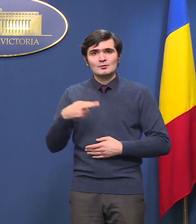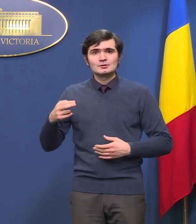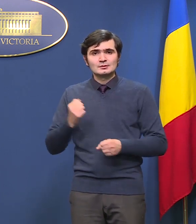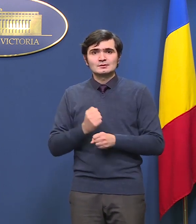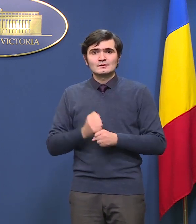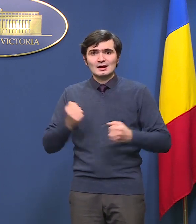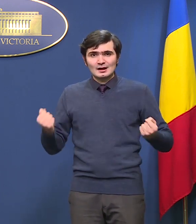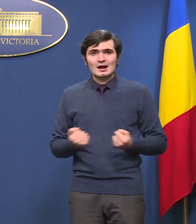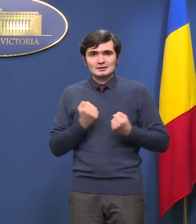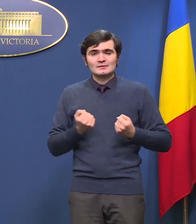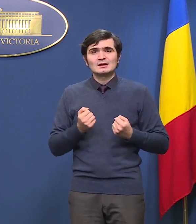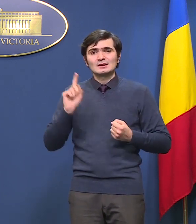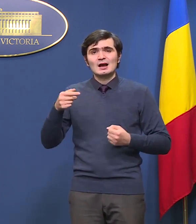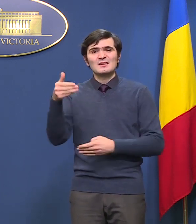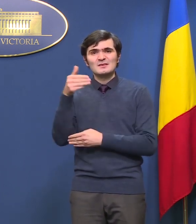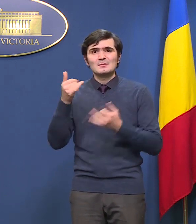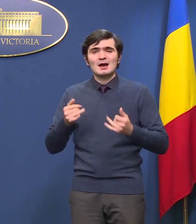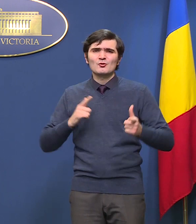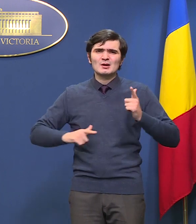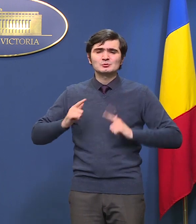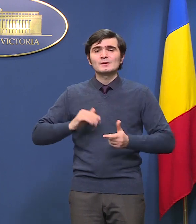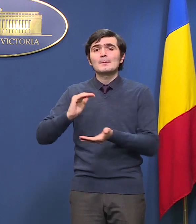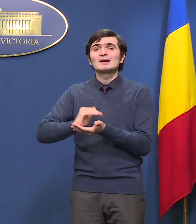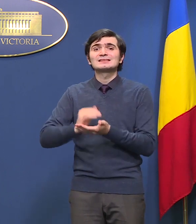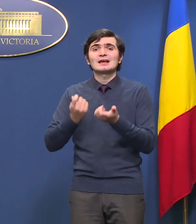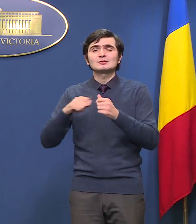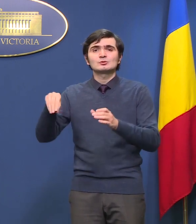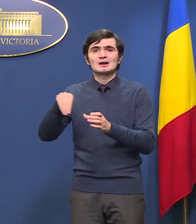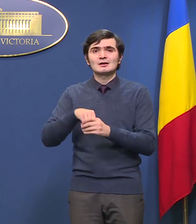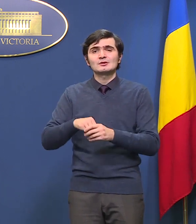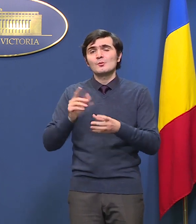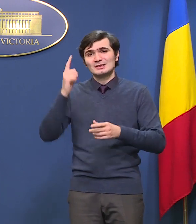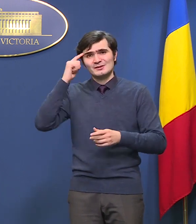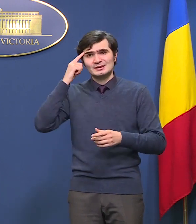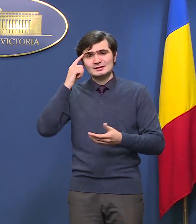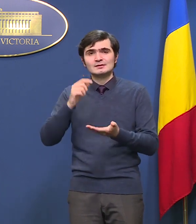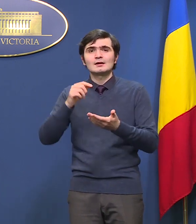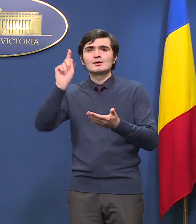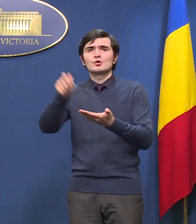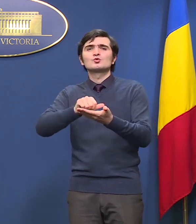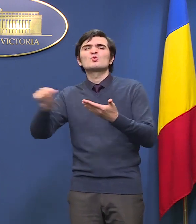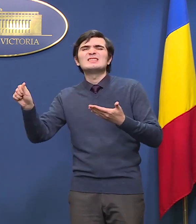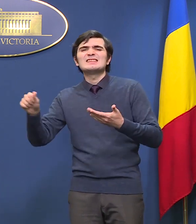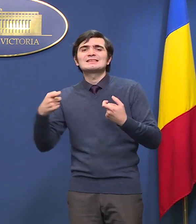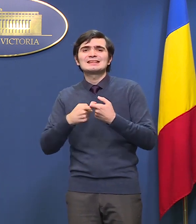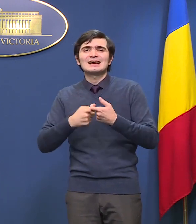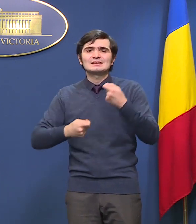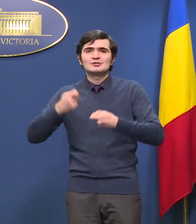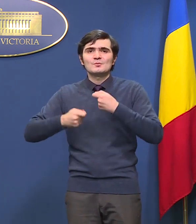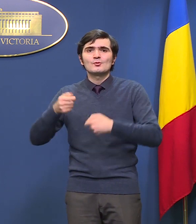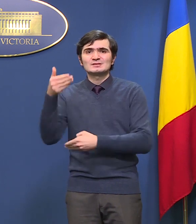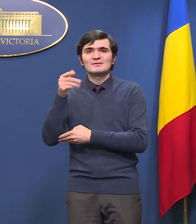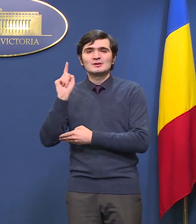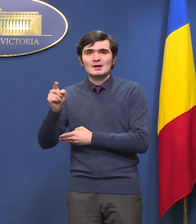au desferit în această perioadă și își păstrează toți angajații, cum ar fi scutirea de taxe și impozite pe care aceste firme le plătesc pentru angajații